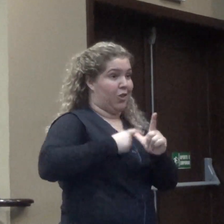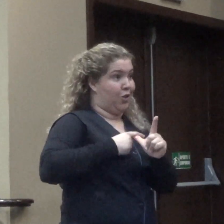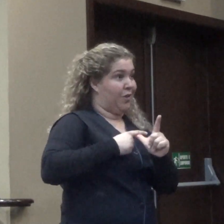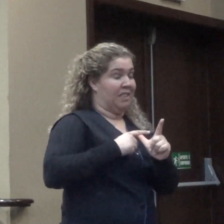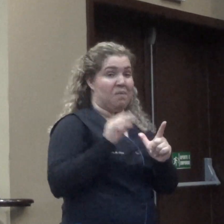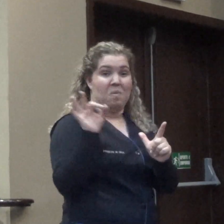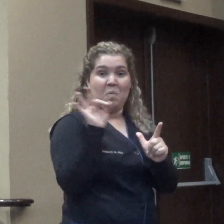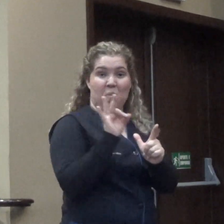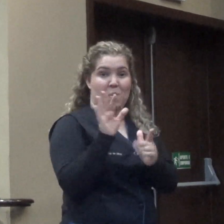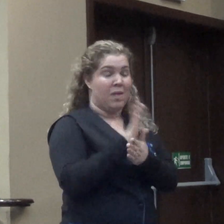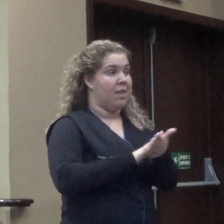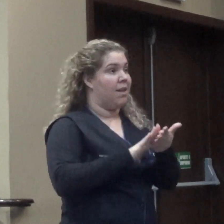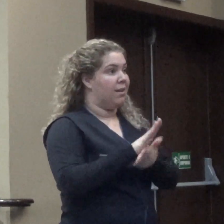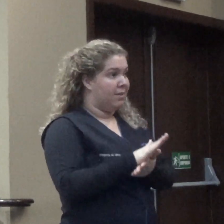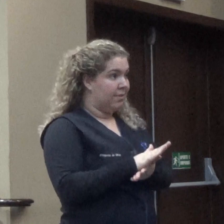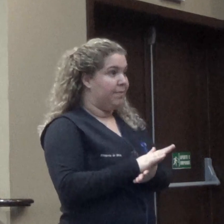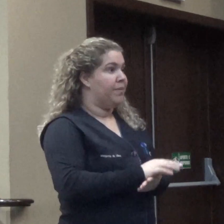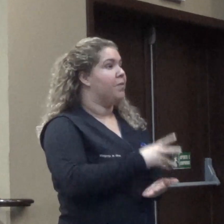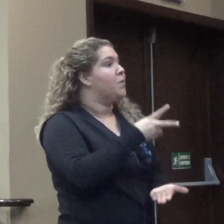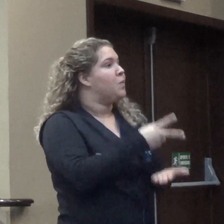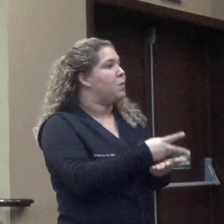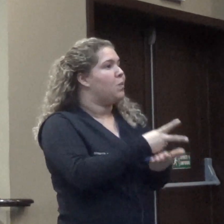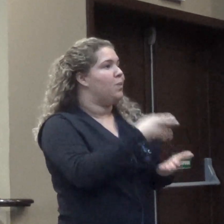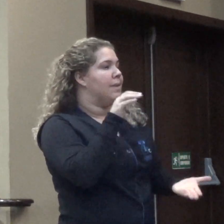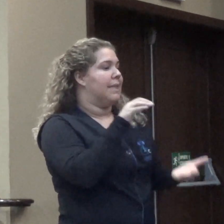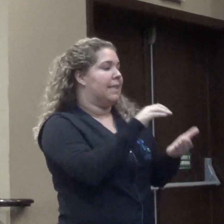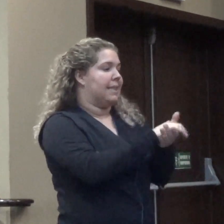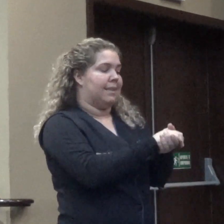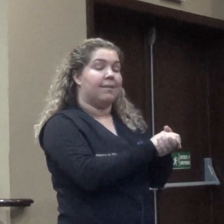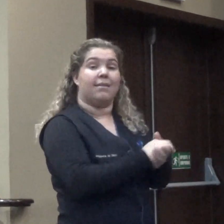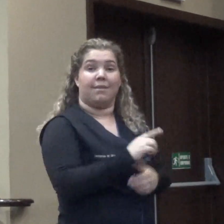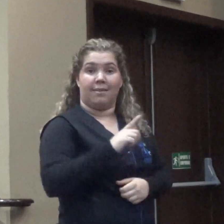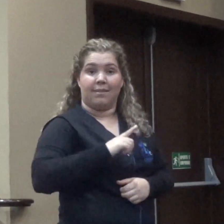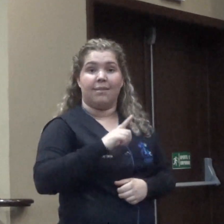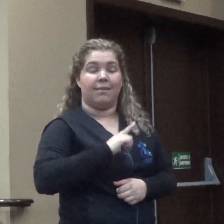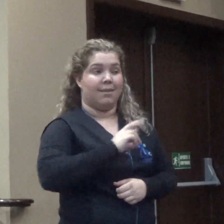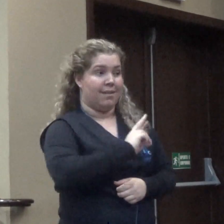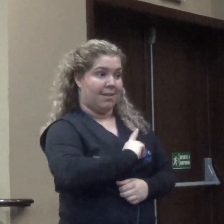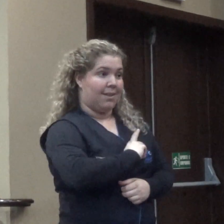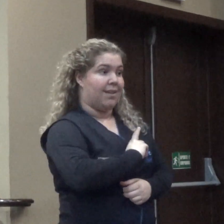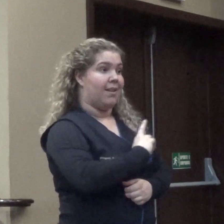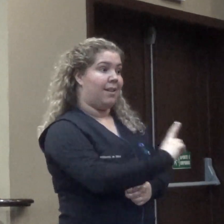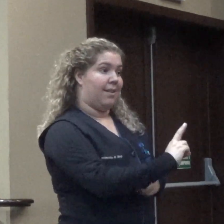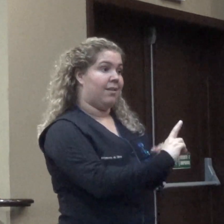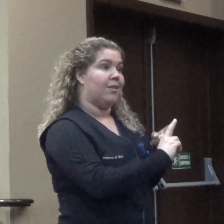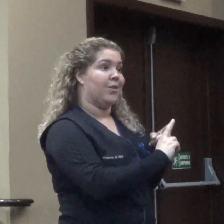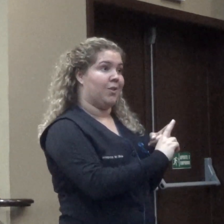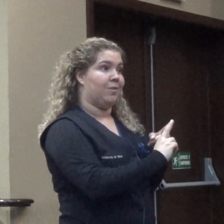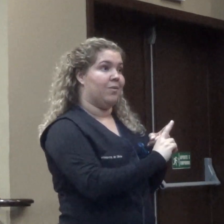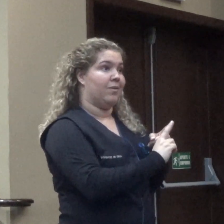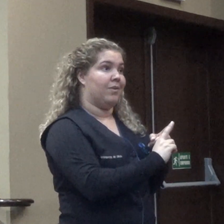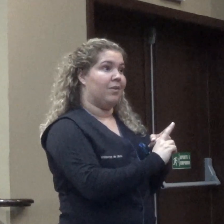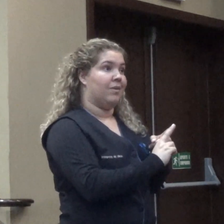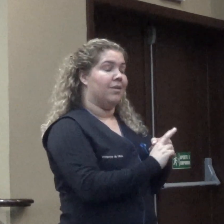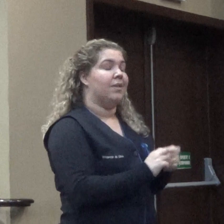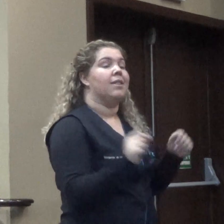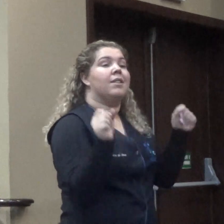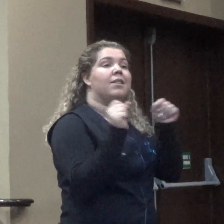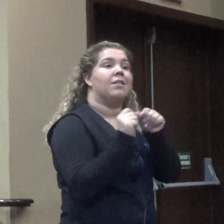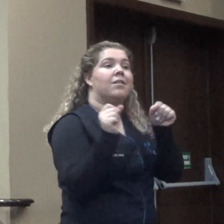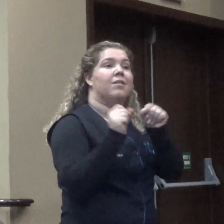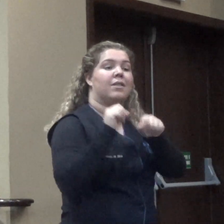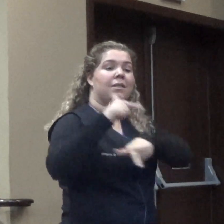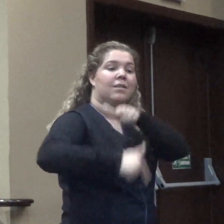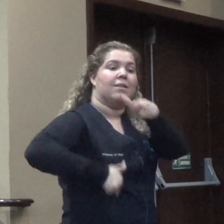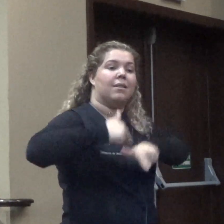são casados, têm religião e são praticantes e fazem trabalho voluntário